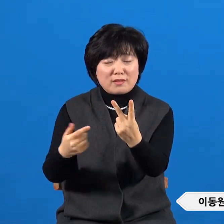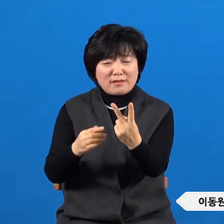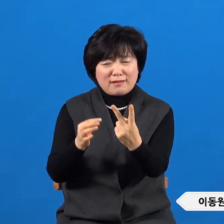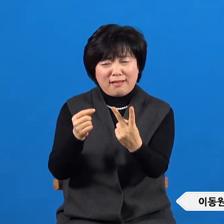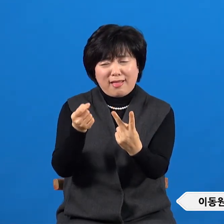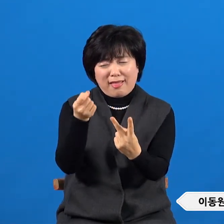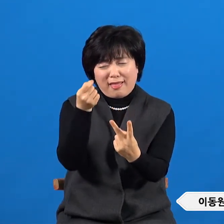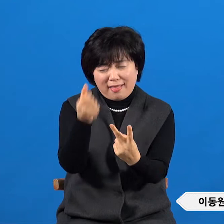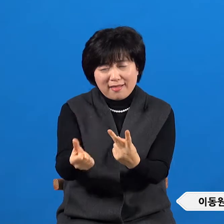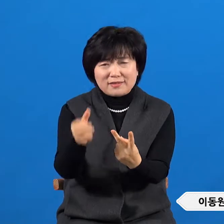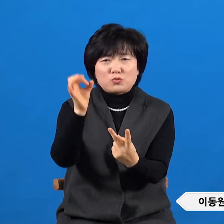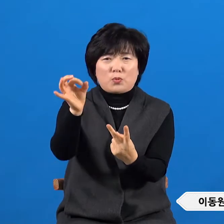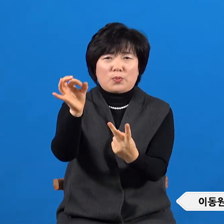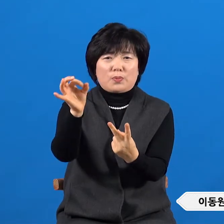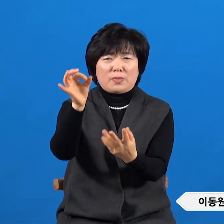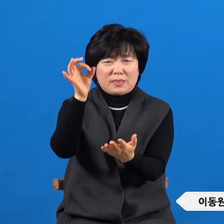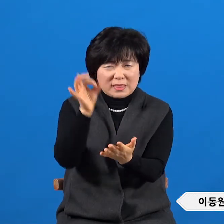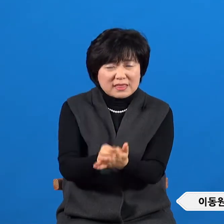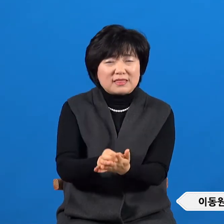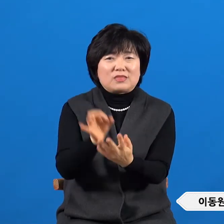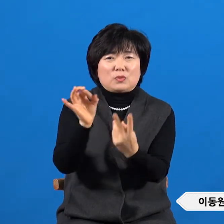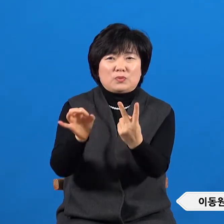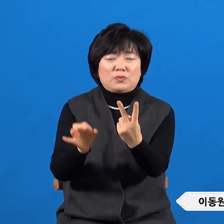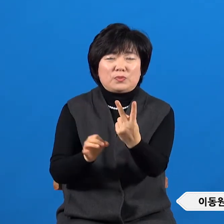없는 아주 작은 것이었습니다.